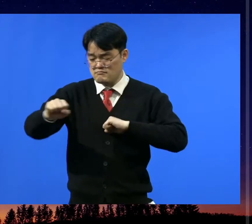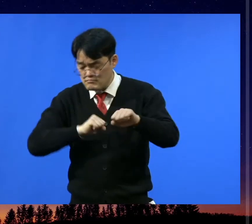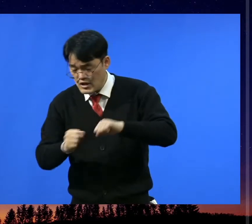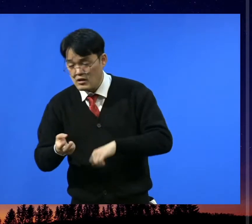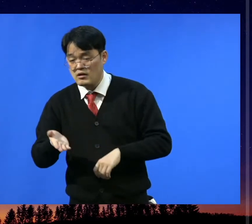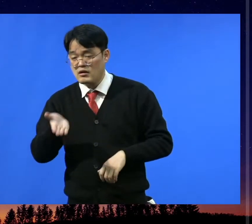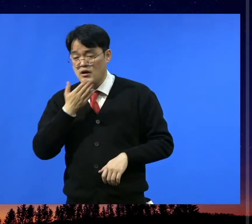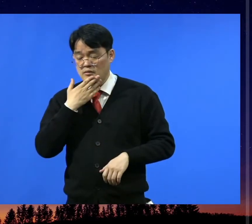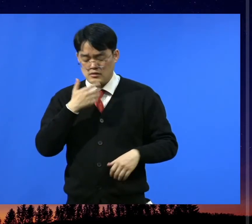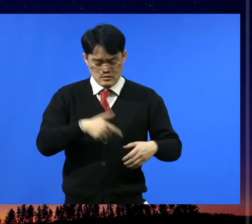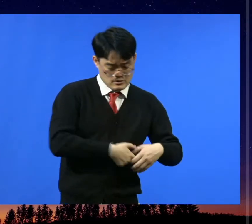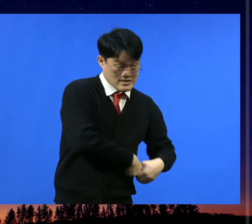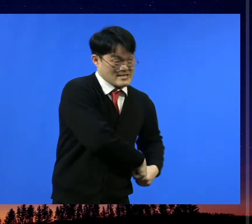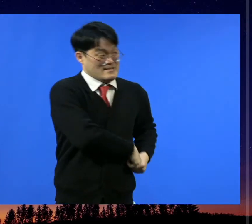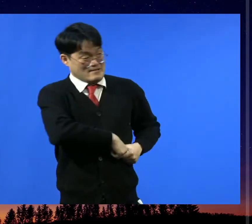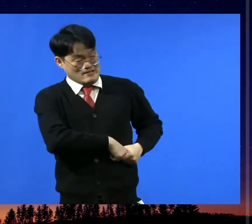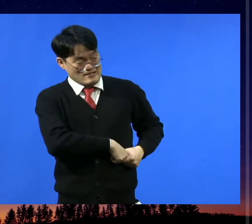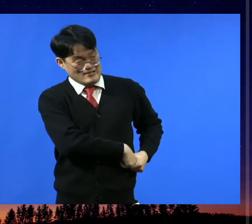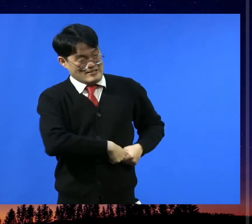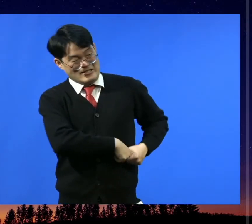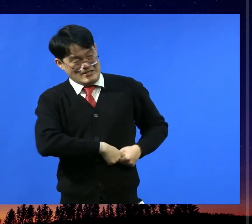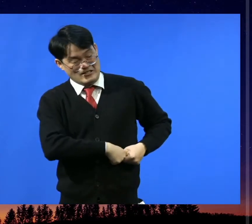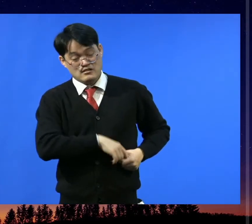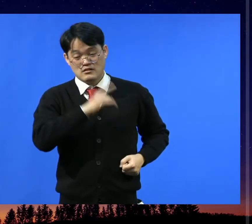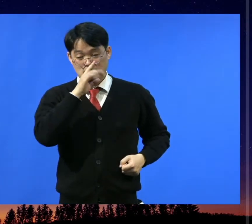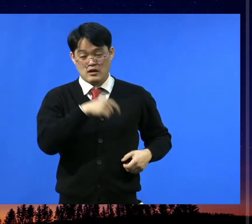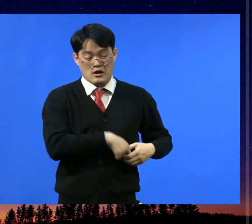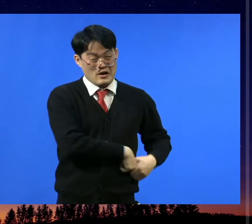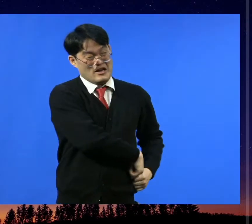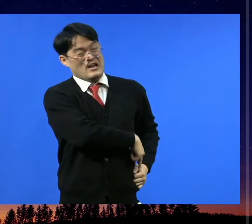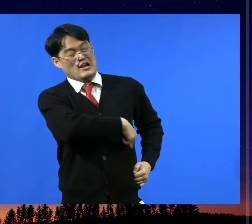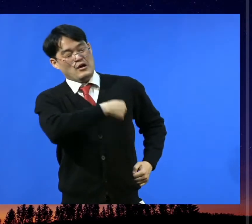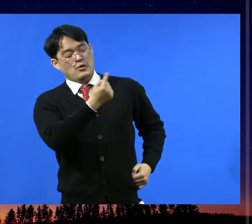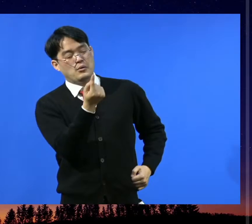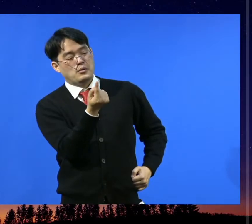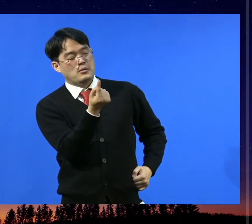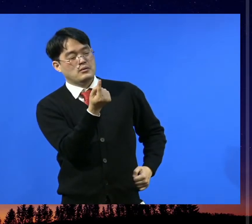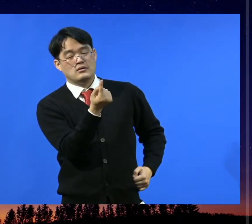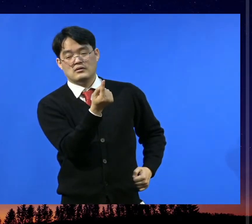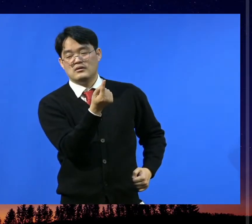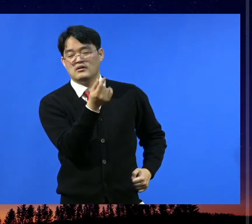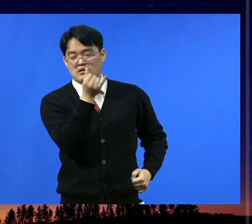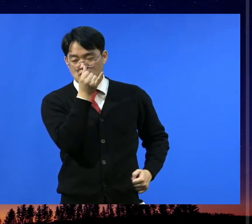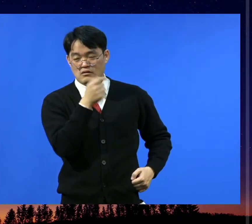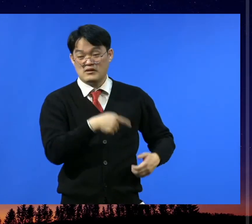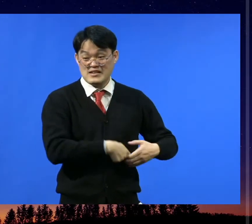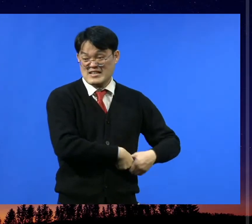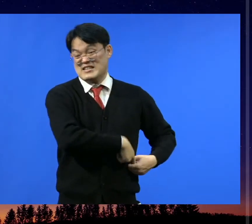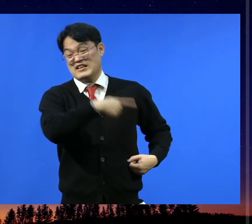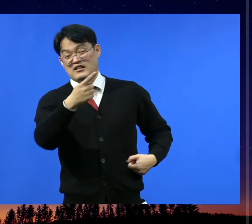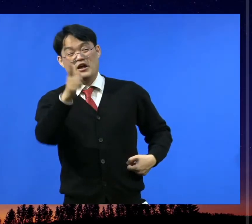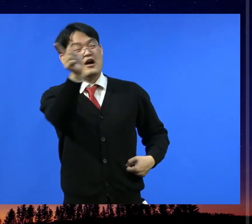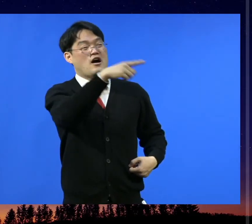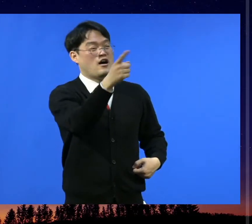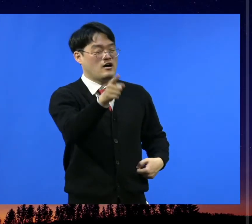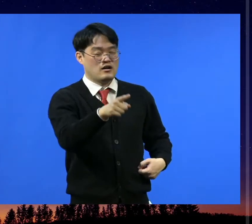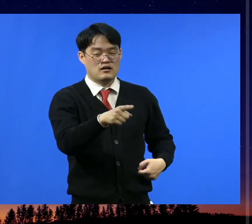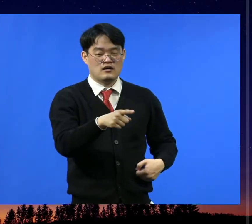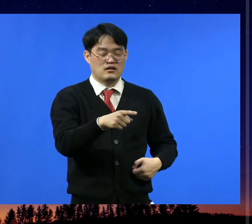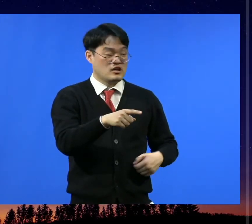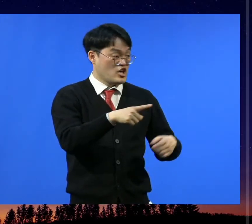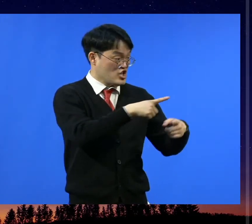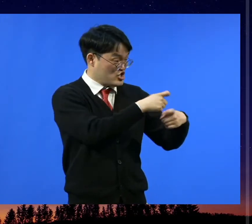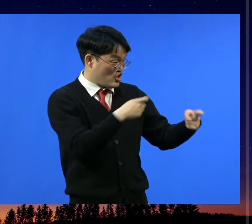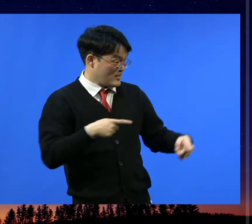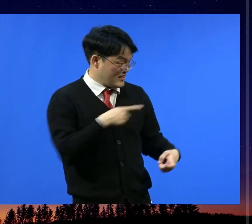했는데 팔이 잘 안 빠지고, 빼긴 뺐는데 그냥 허공에다 허두르고 적을